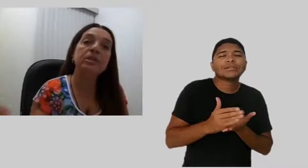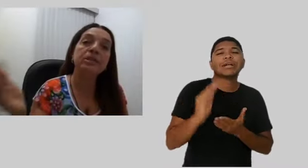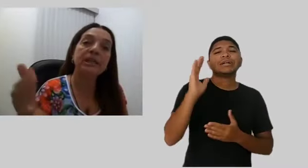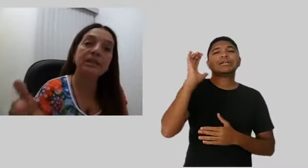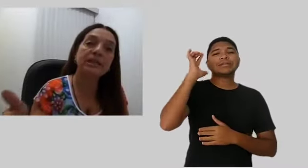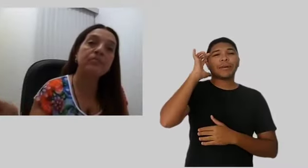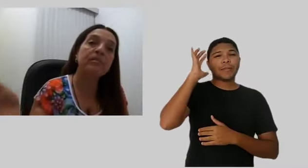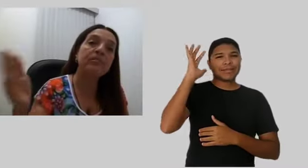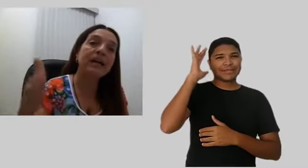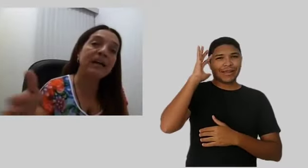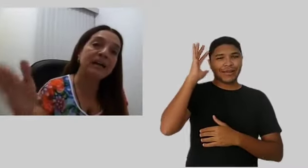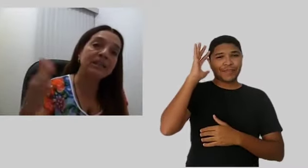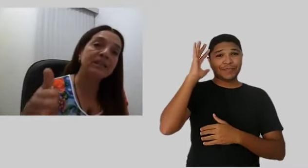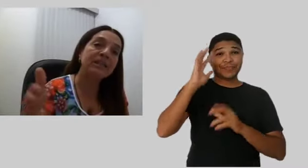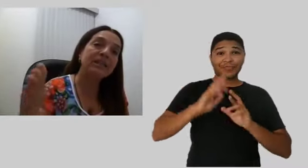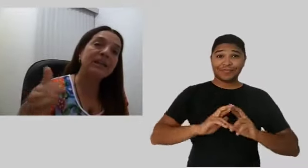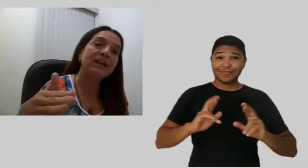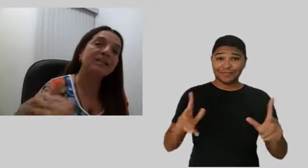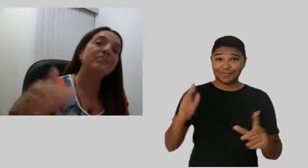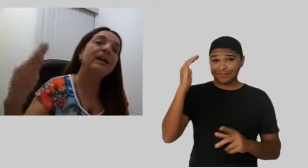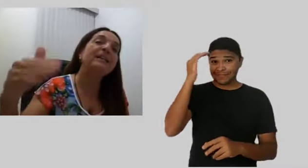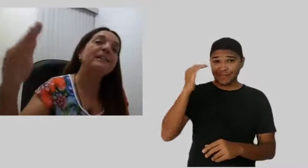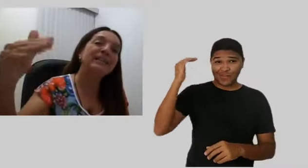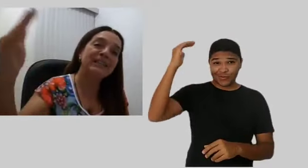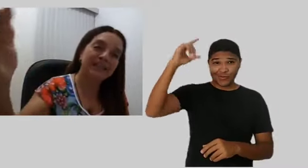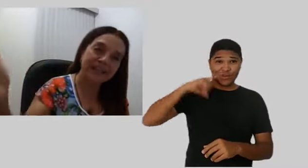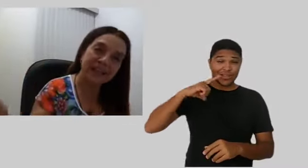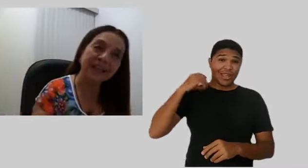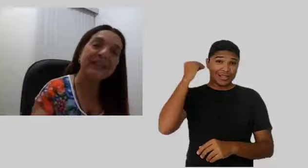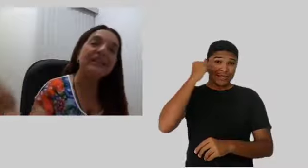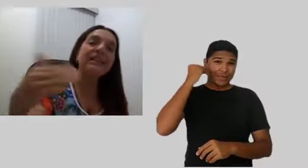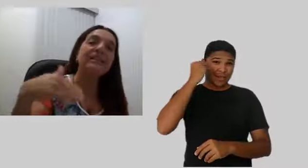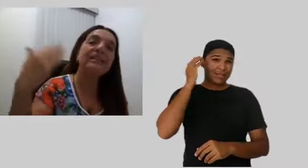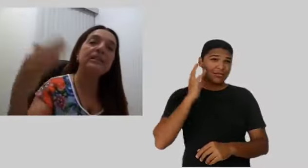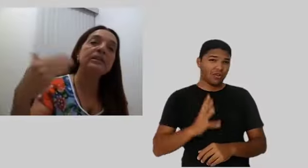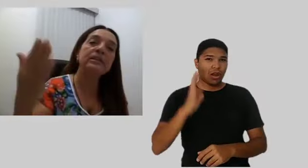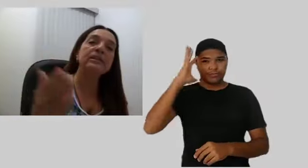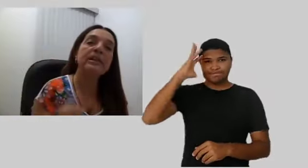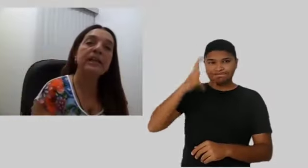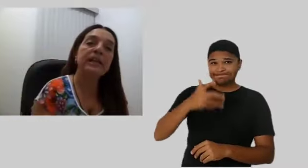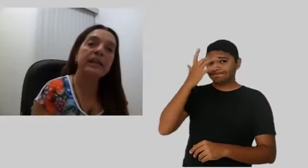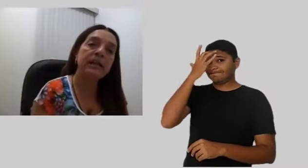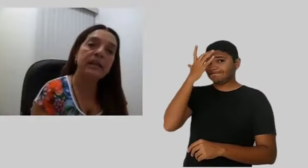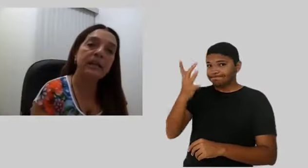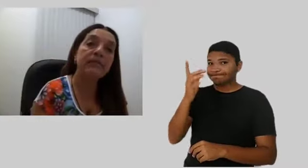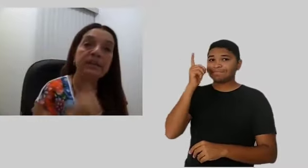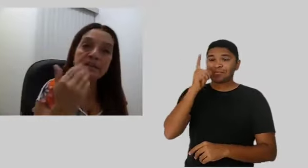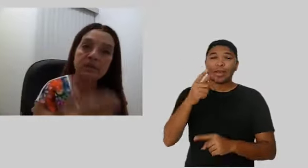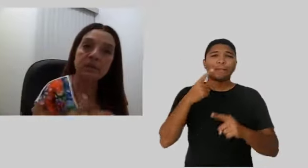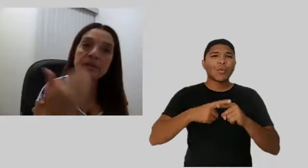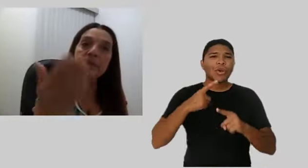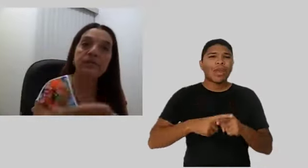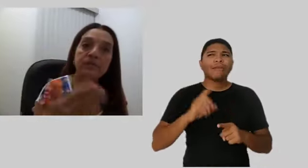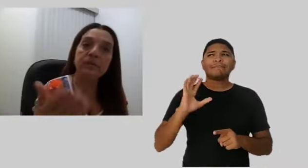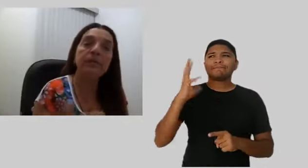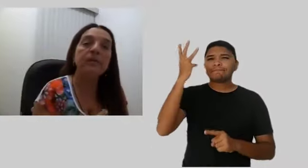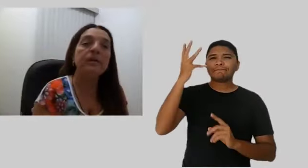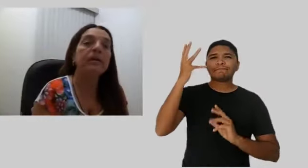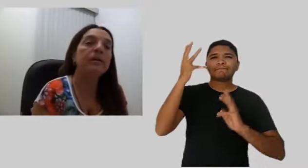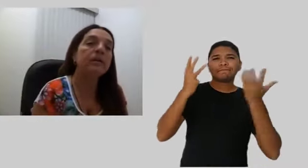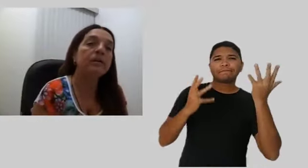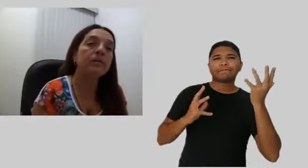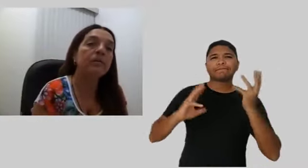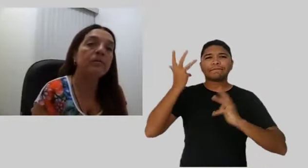o adulto já estaria com uma bagagem assim mais adiantada de tantas reflexões que ele